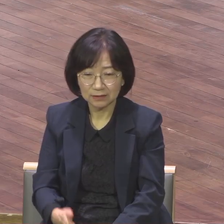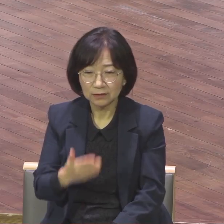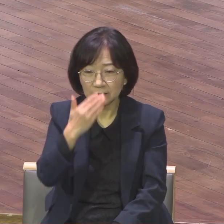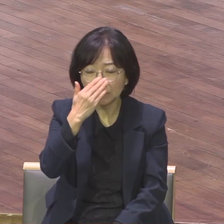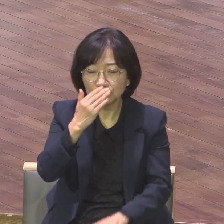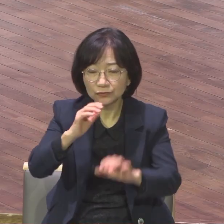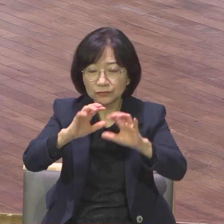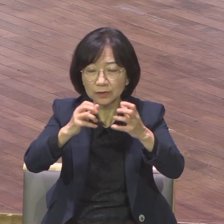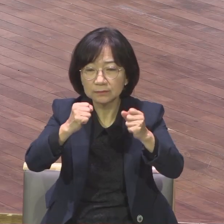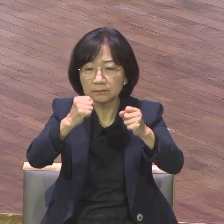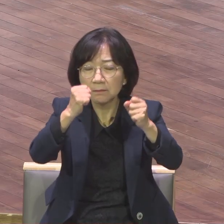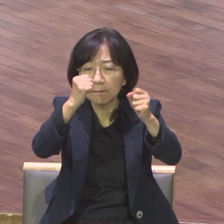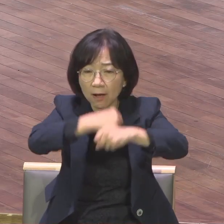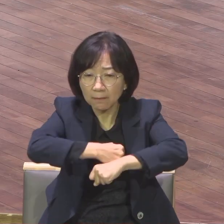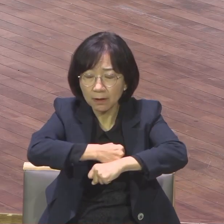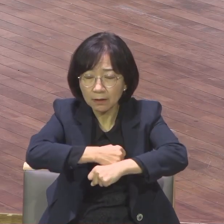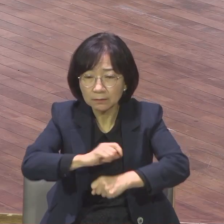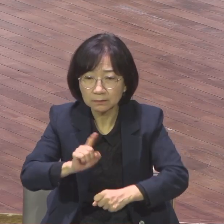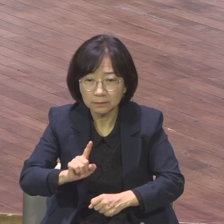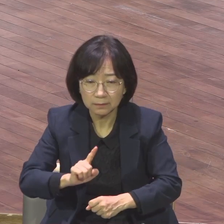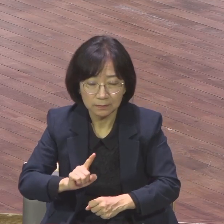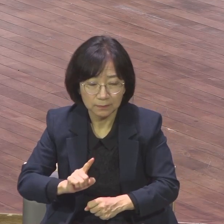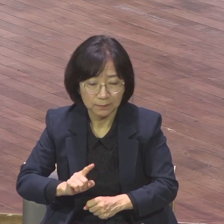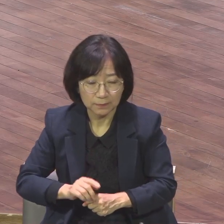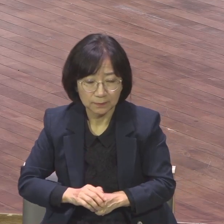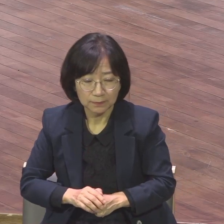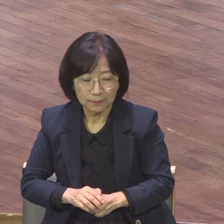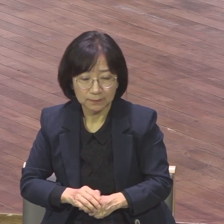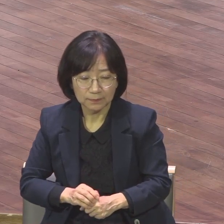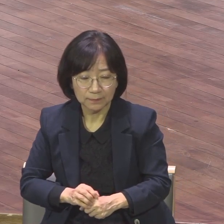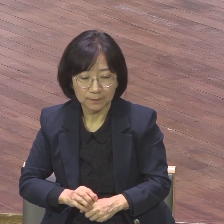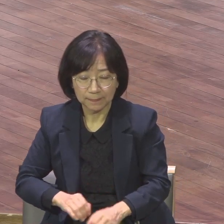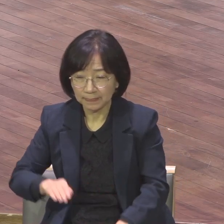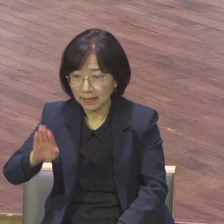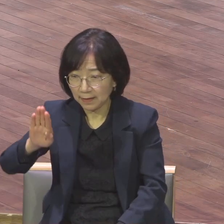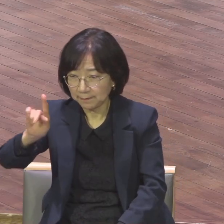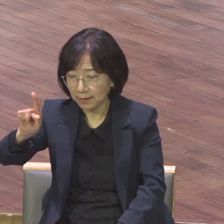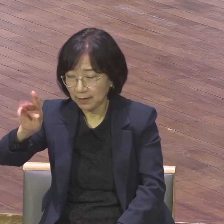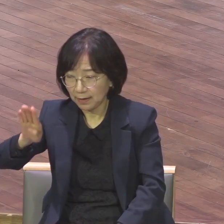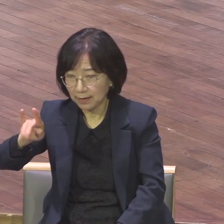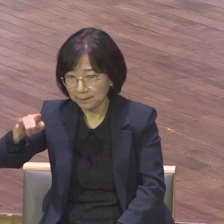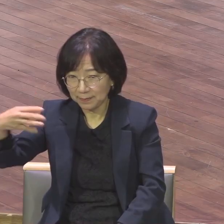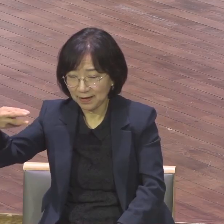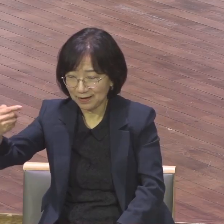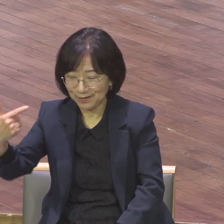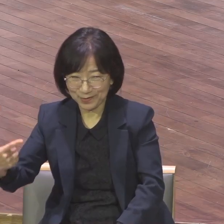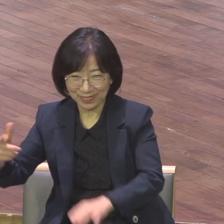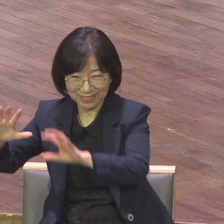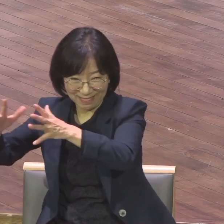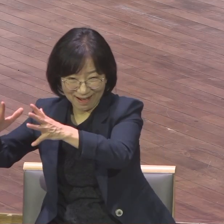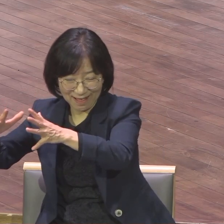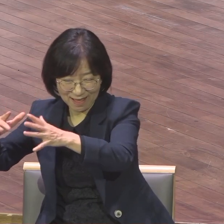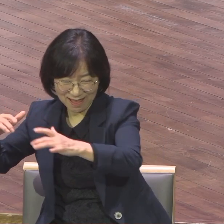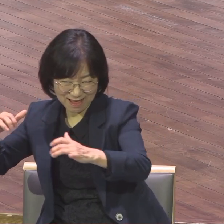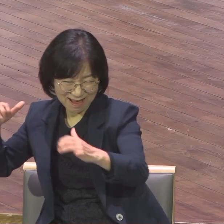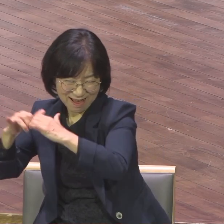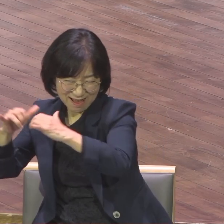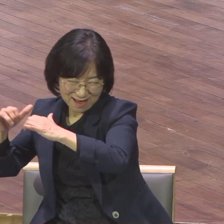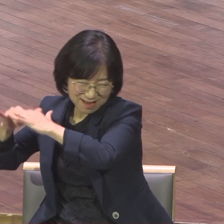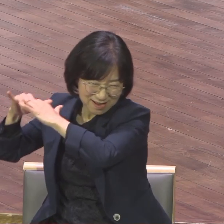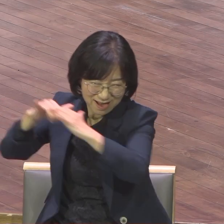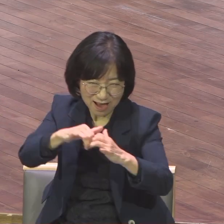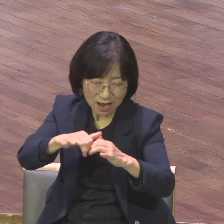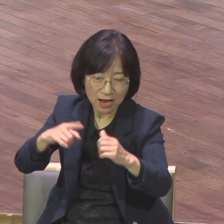멸망하느냐? 바벨론에 의해서 멸망하는데 이 바벨론으로부터 3번에 걸쳐서 침공을 그렇게 이제